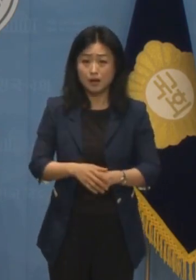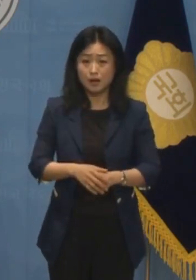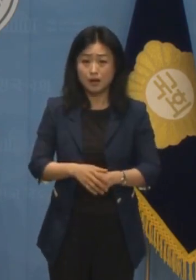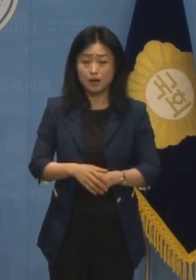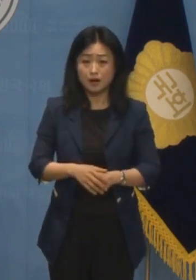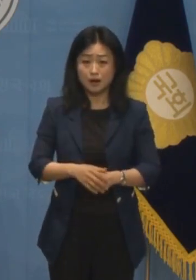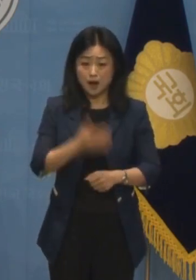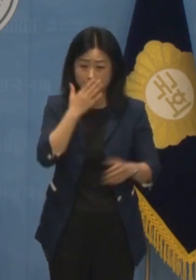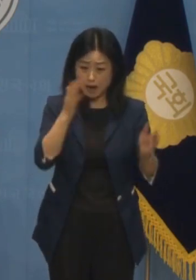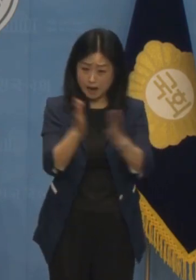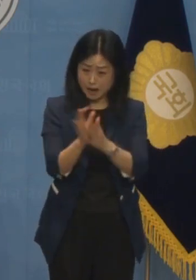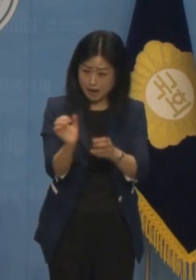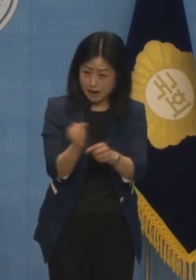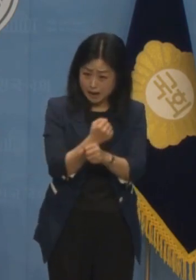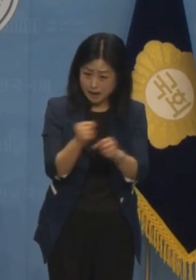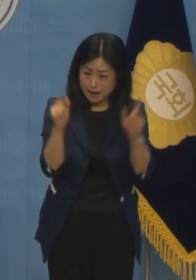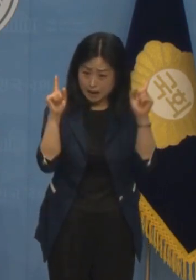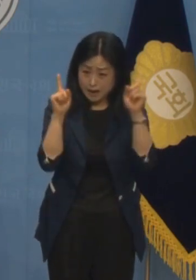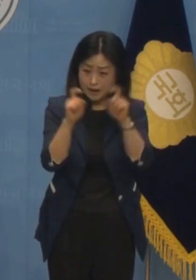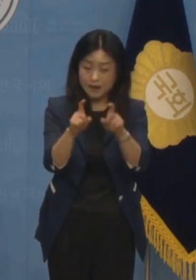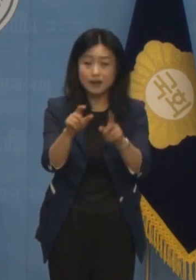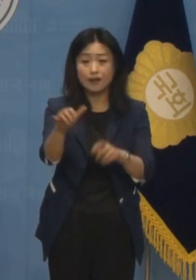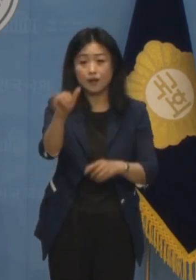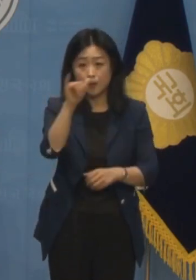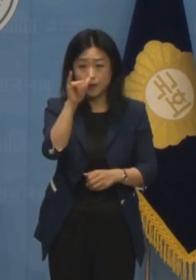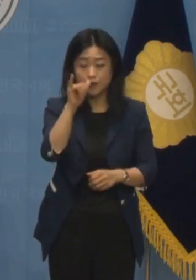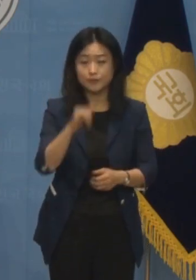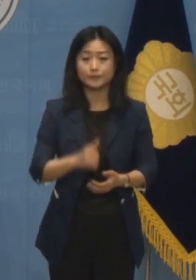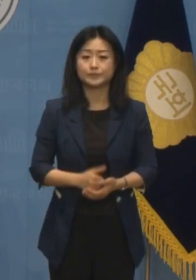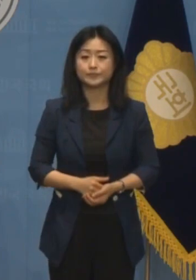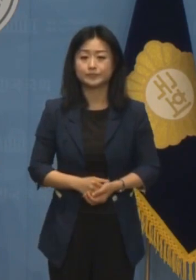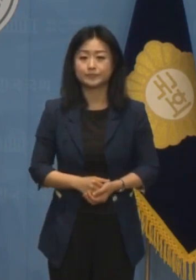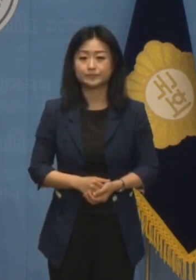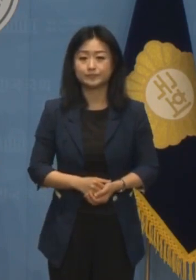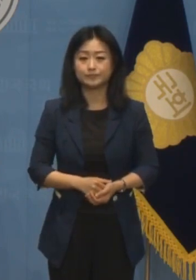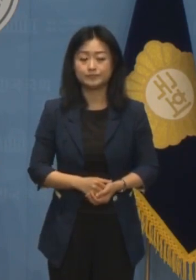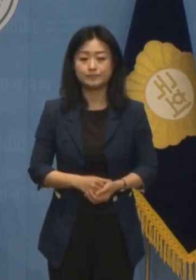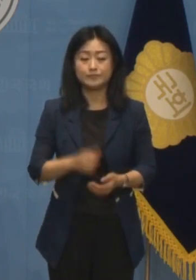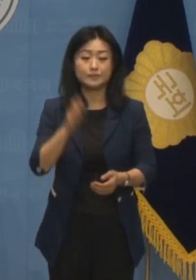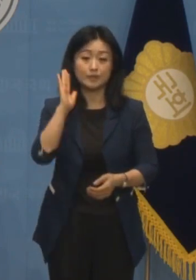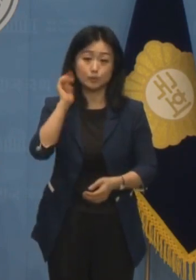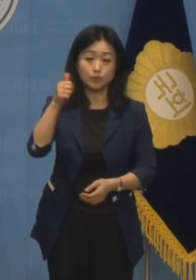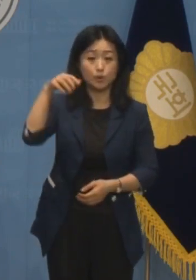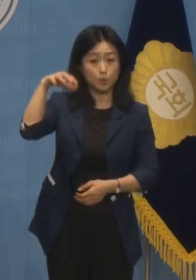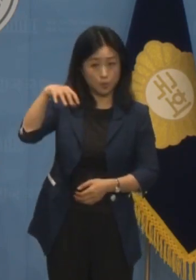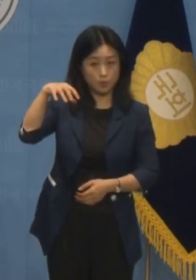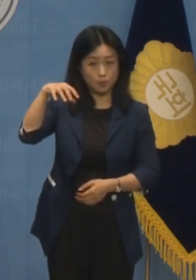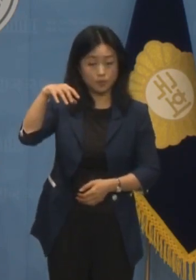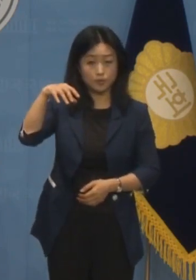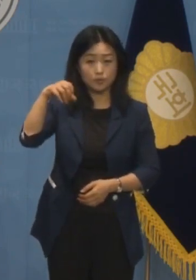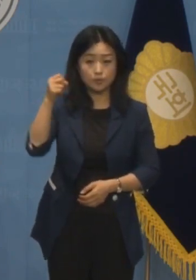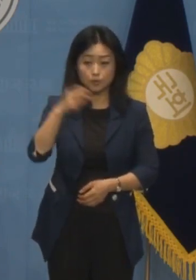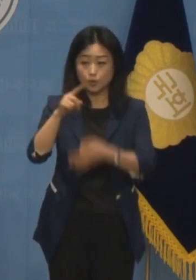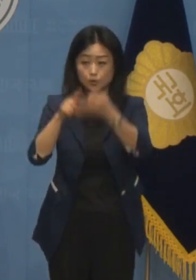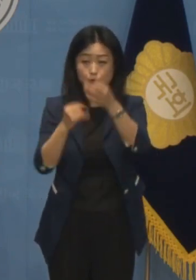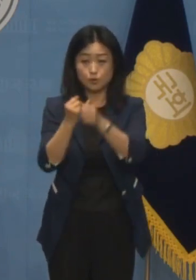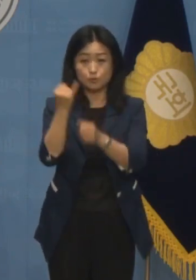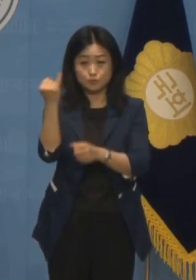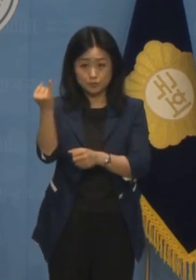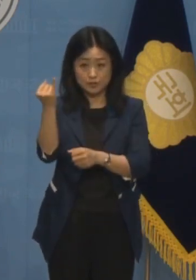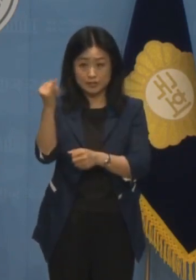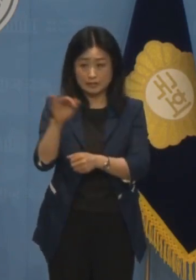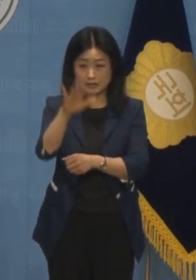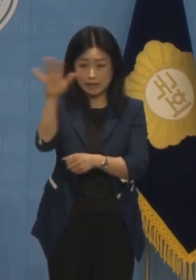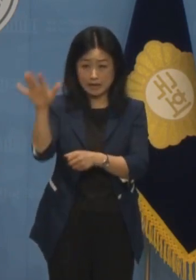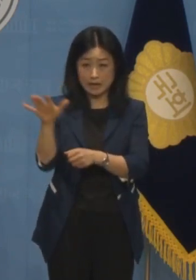싫은 참담한 의혹만 더욱더 커질뿐입니다 이미 용산의 대통령실 김건희 여사 비선조직